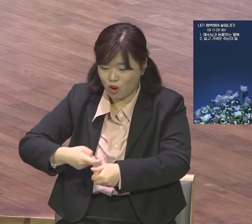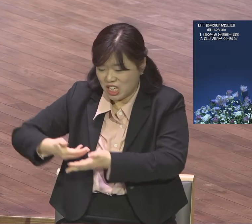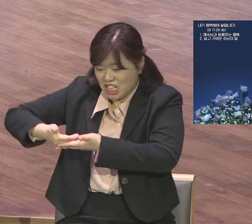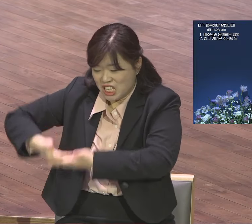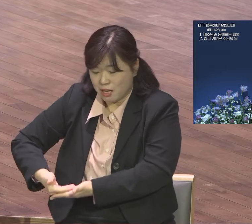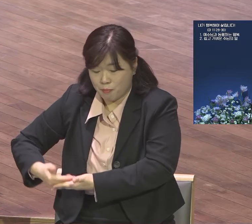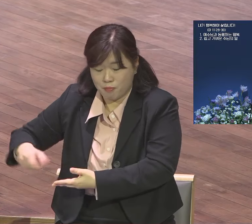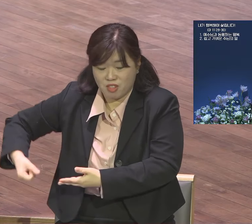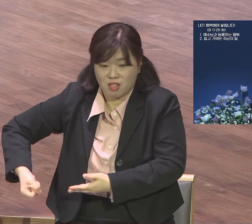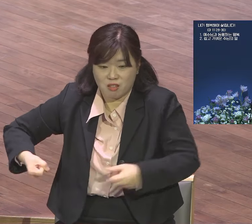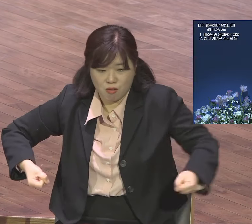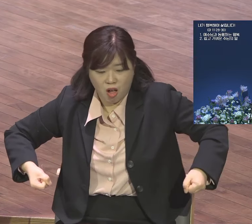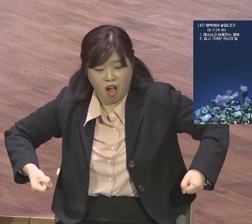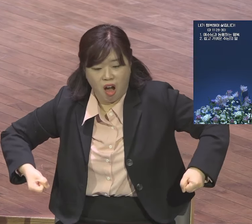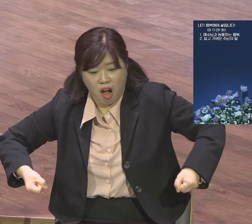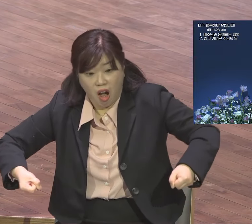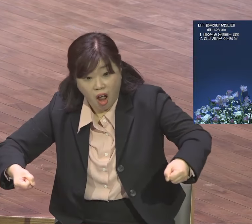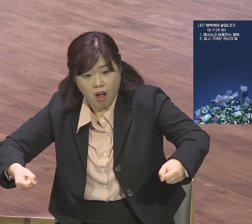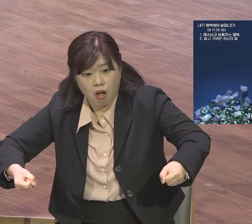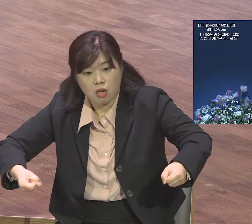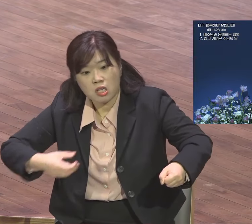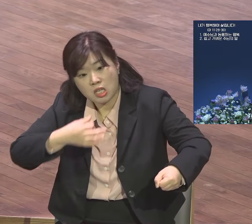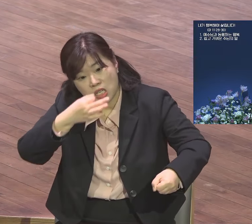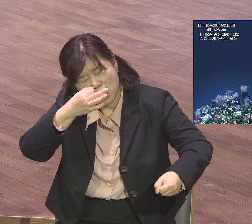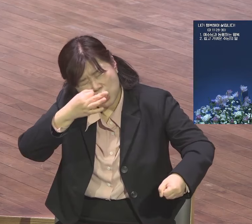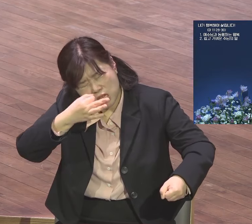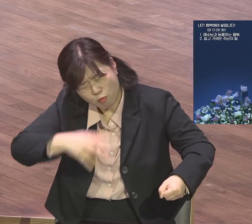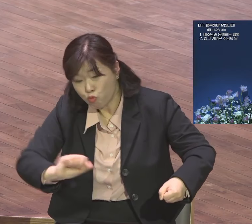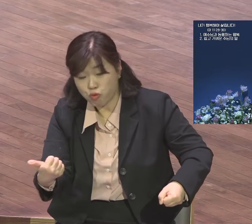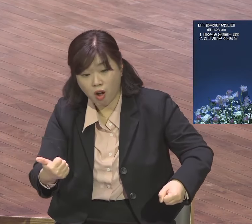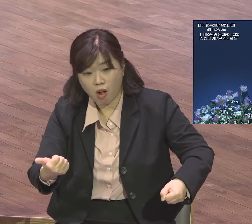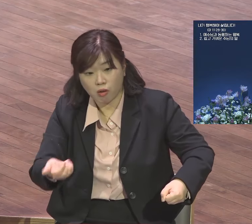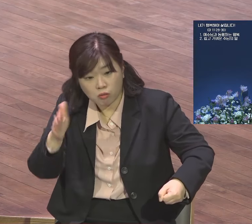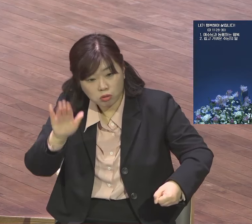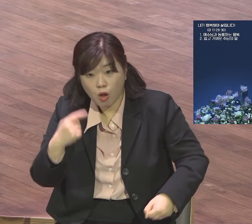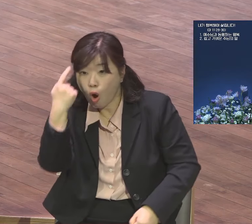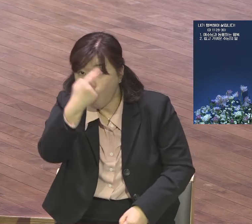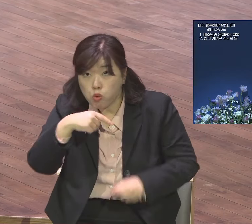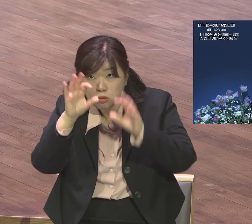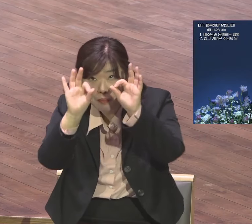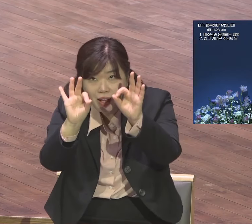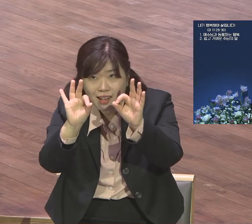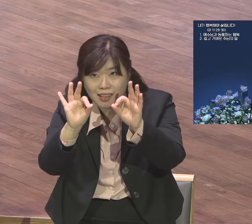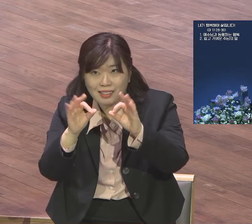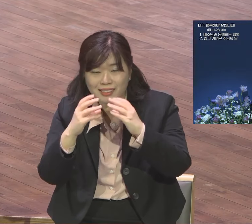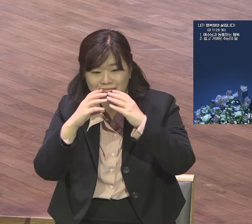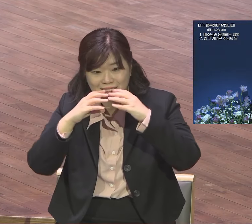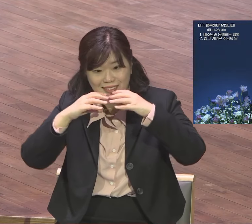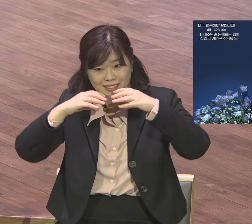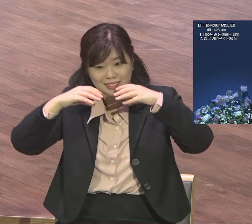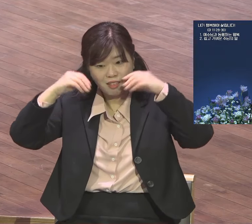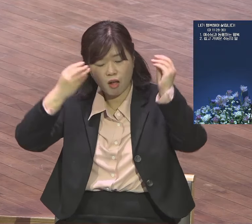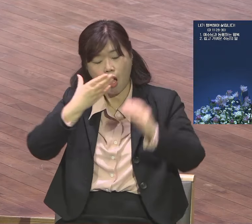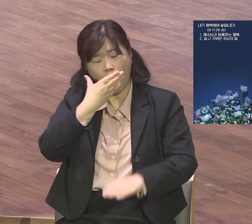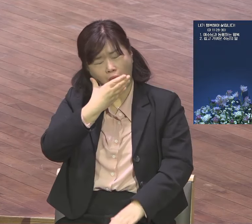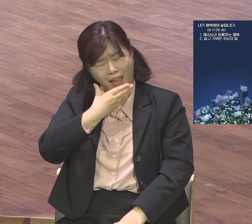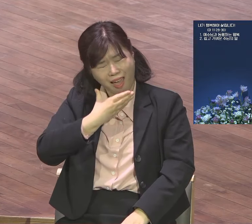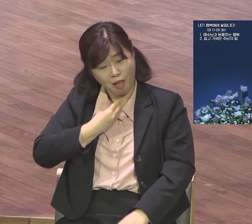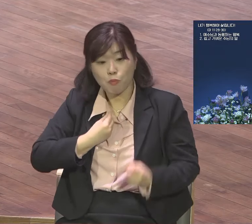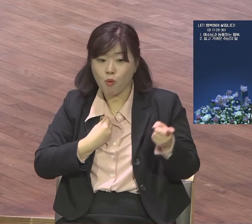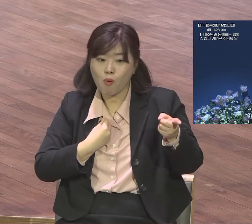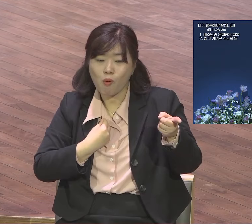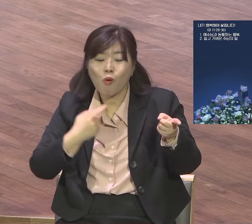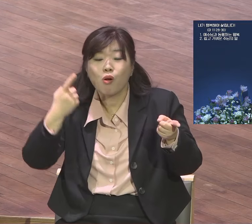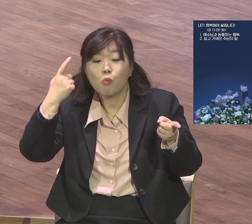우러나오는 기쁨이 있으면 짐이 전혀 무겁지 않다는 것입니다. 여러분이 강단의 말씀을 통해서 힘을 얻고